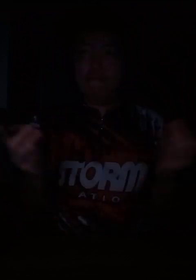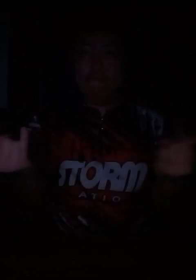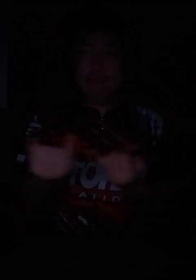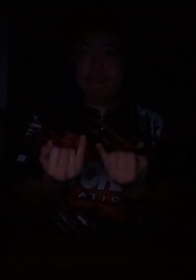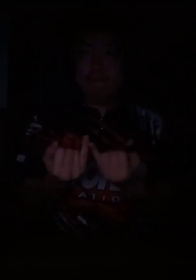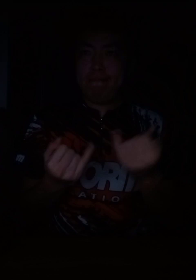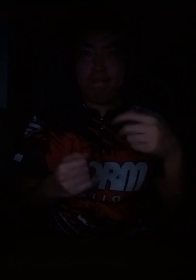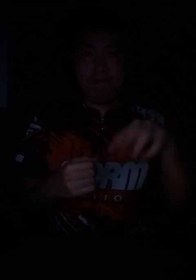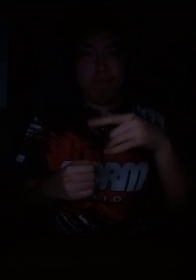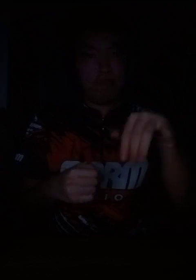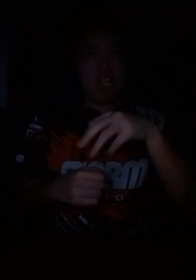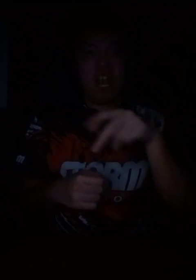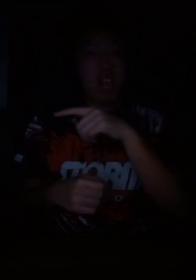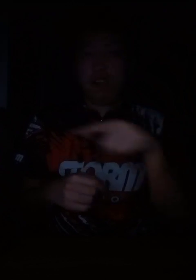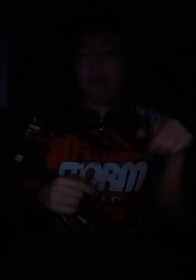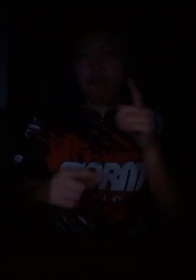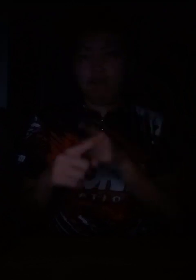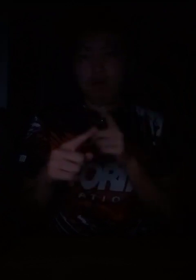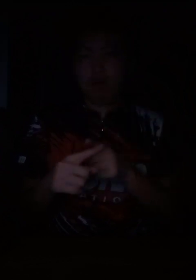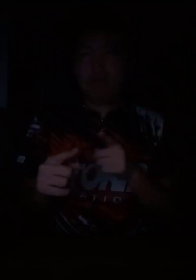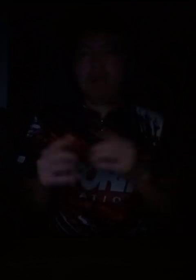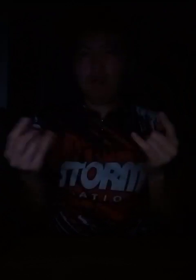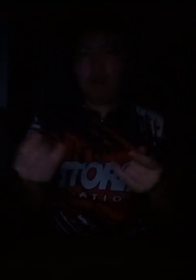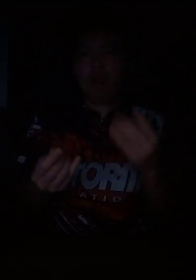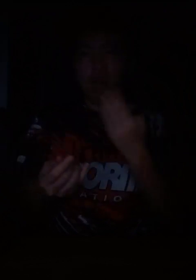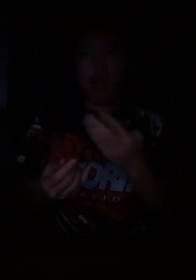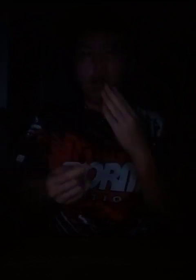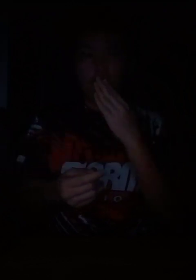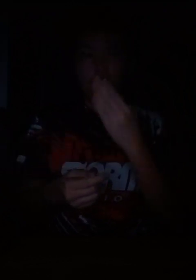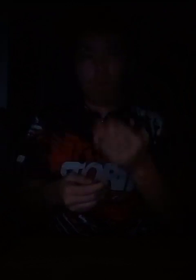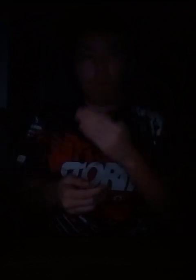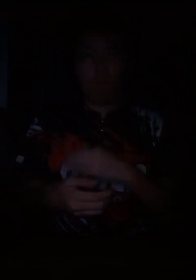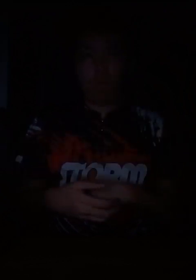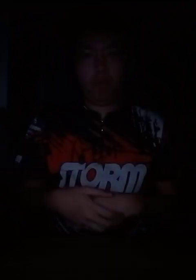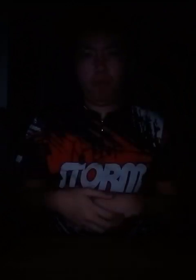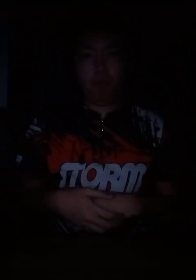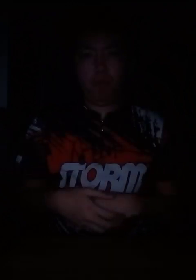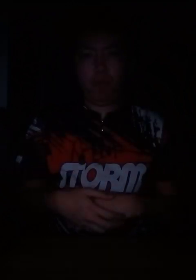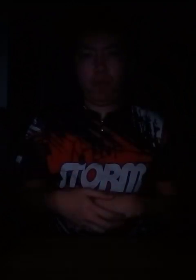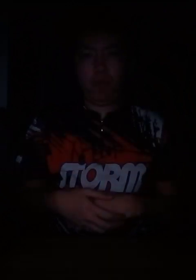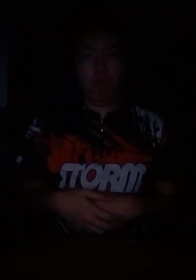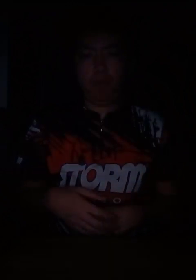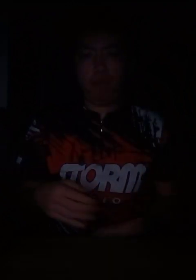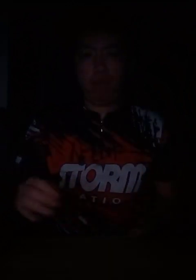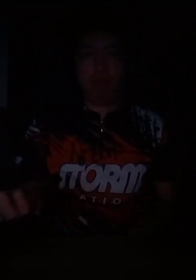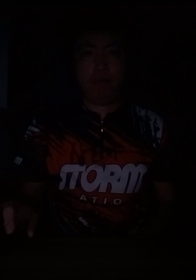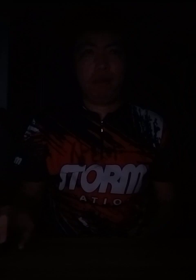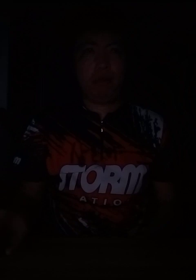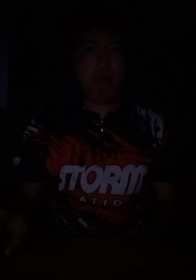자료에 손 사장의 답변을 듣는 것은 어렵다고 설명했습니다. TV조선 백연상입니다.